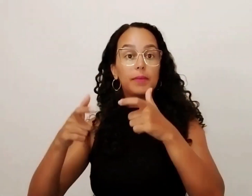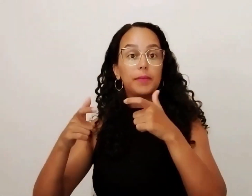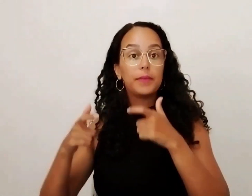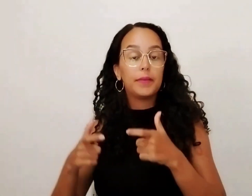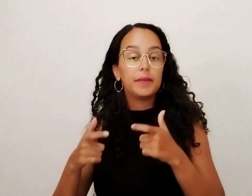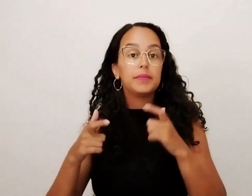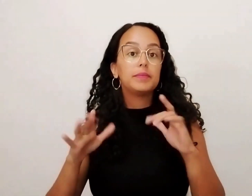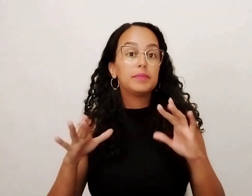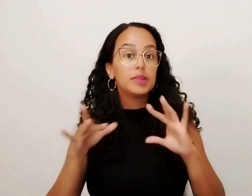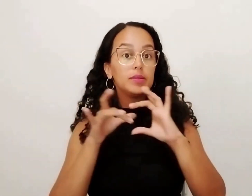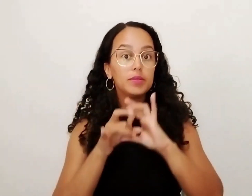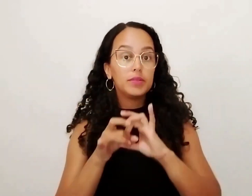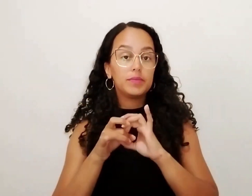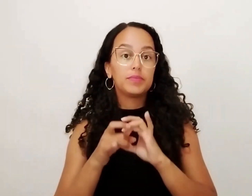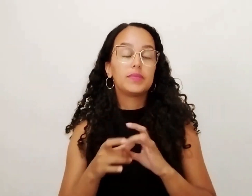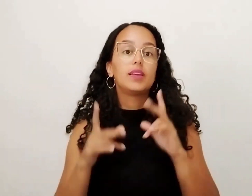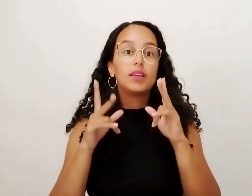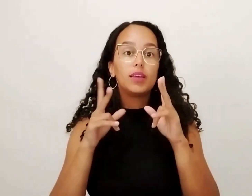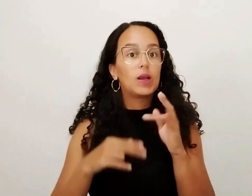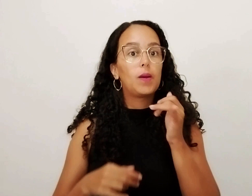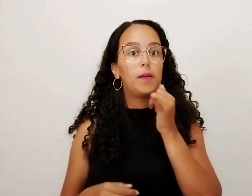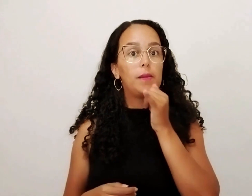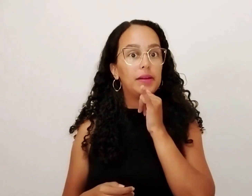um bichinho no café